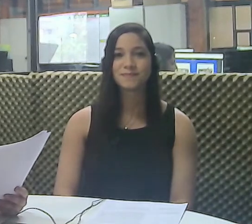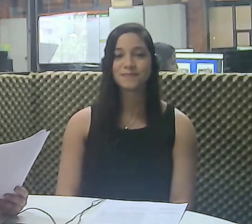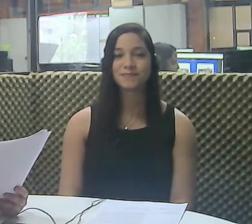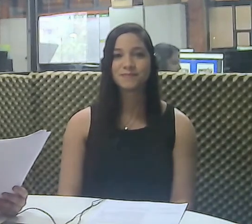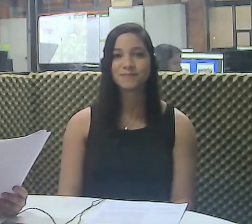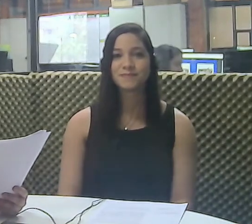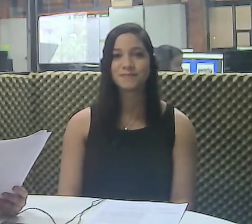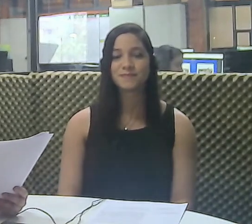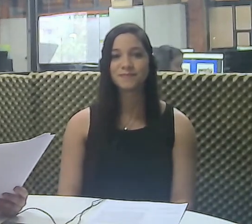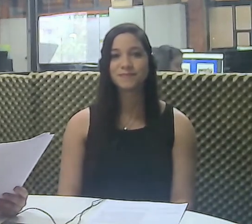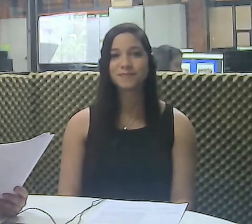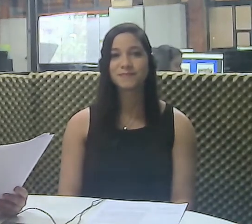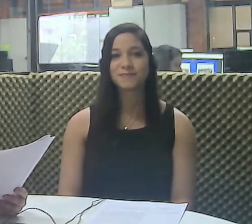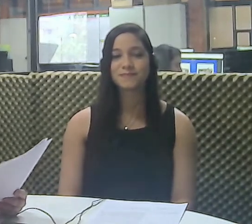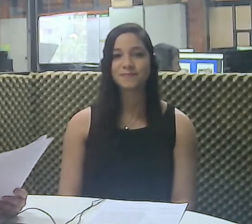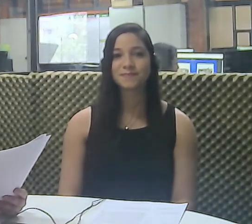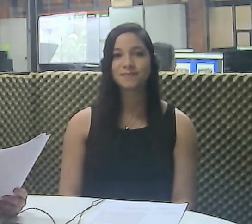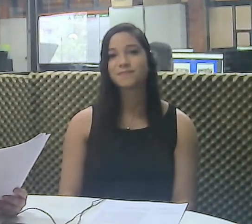você